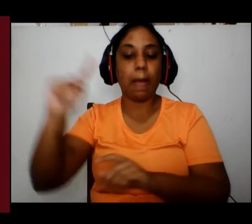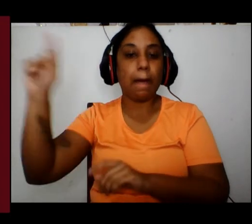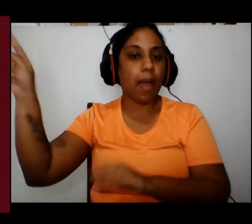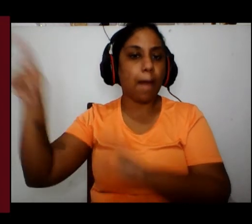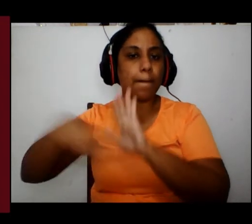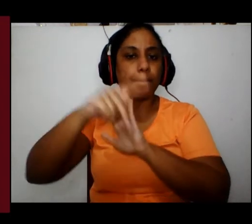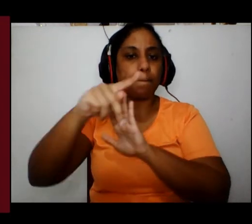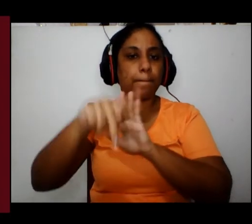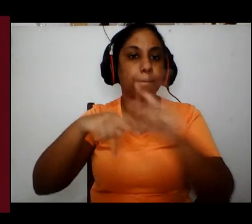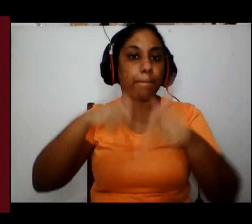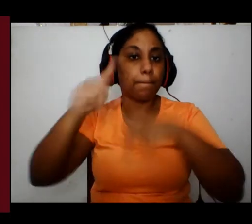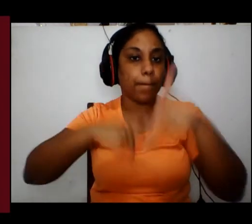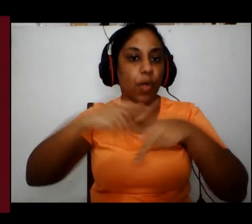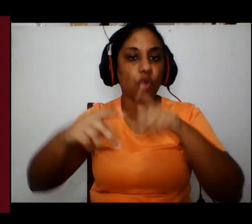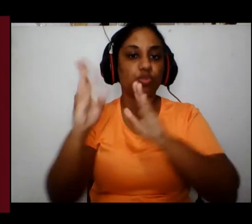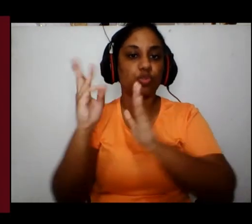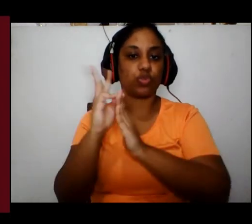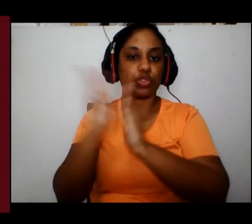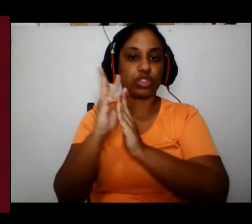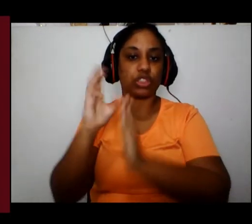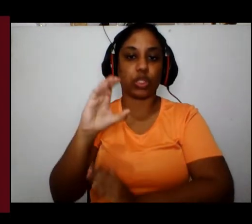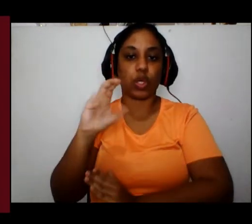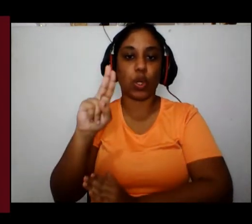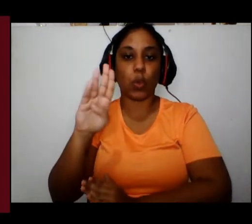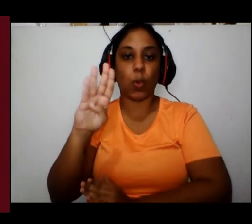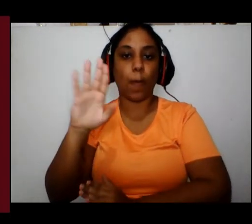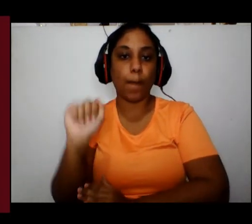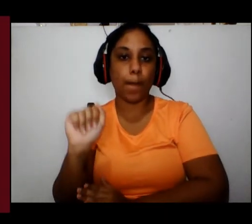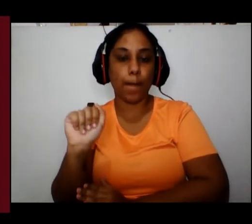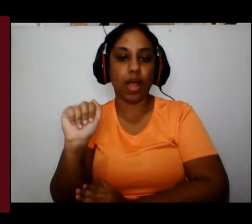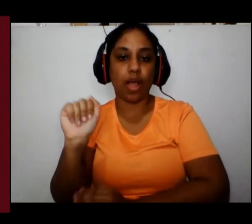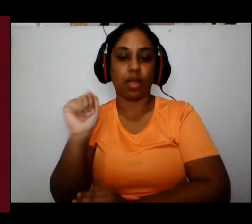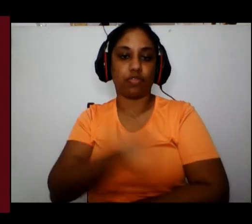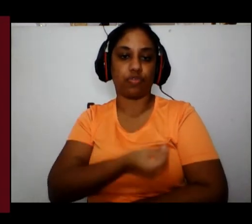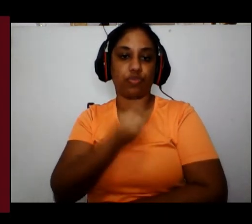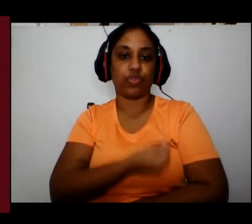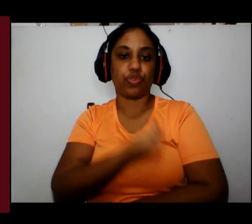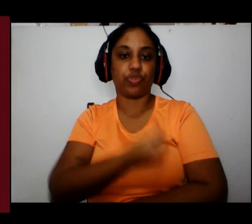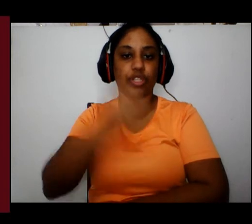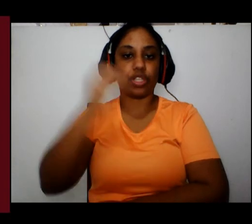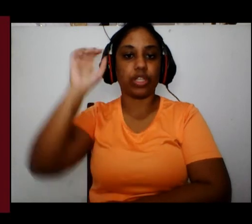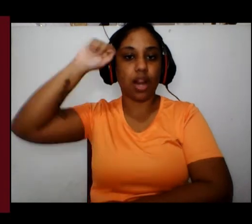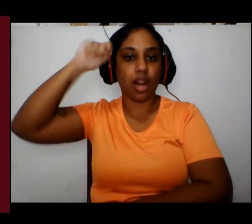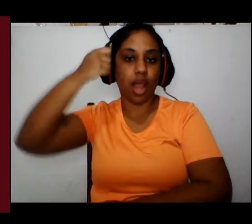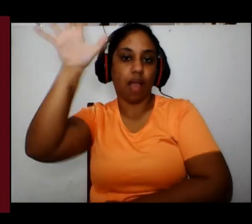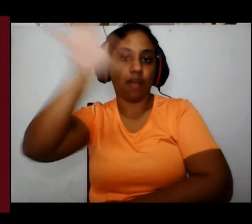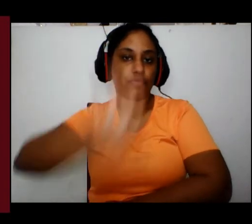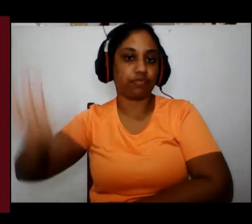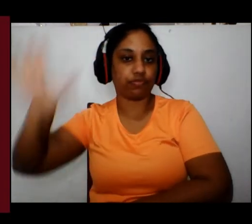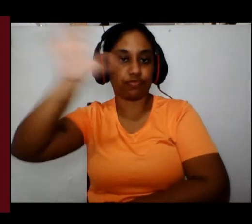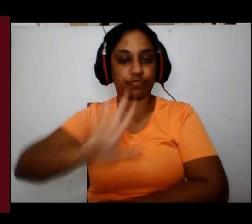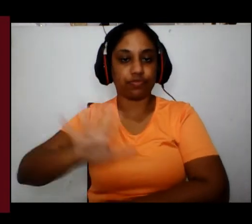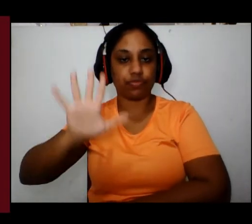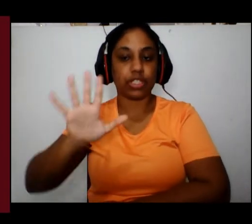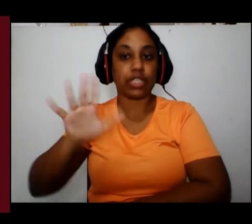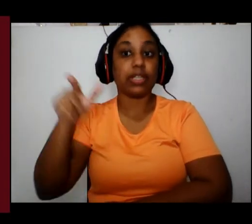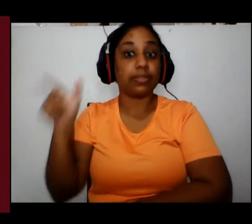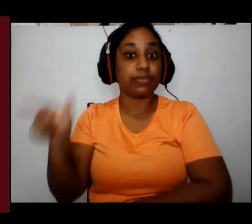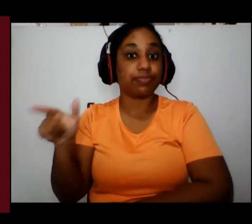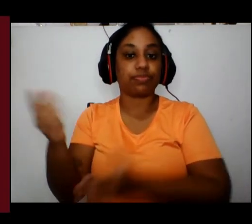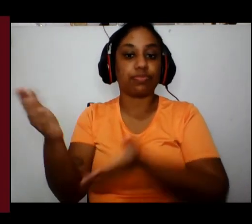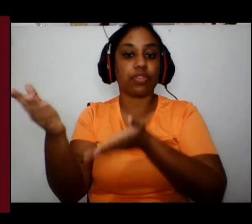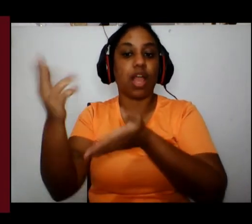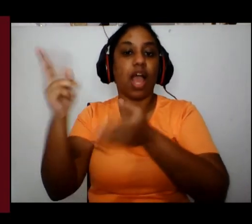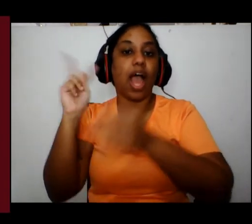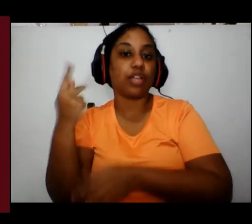povo Cuba, que é uma tribo indígena que vive lá na África. E esse mito narra como foi a criação do mundo segundo